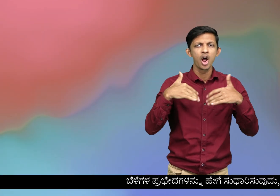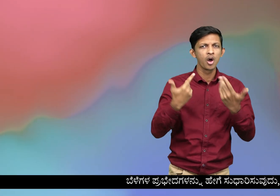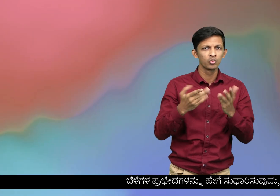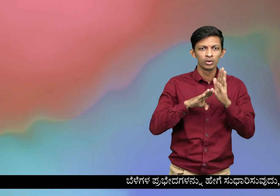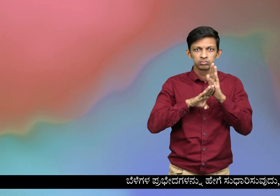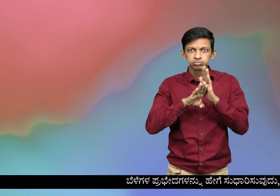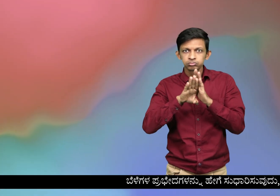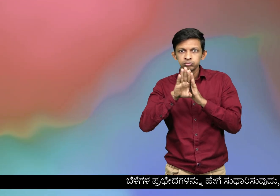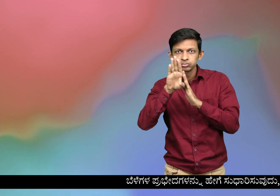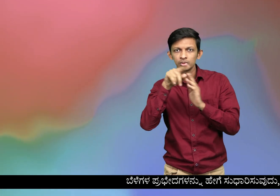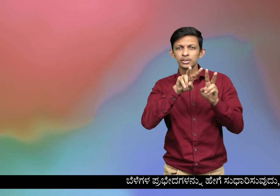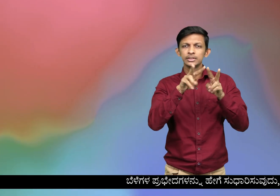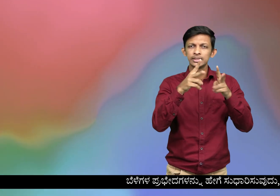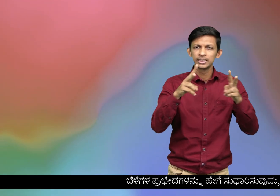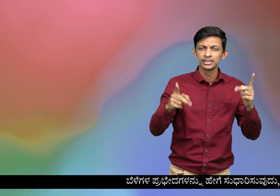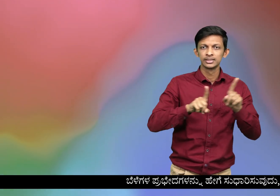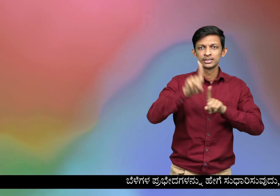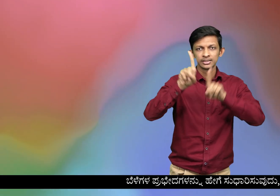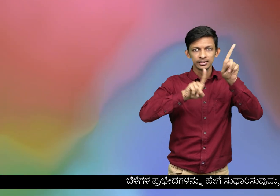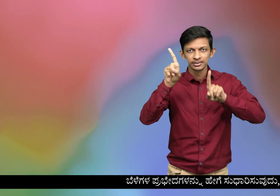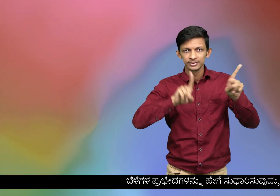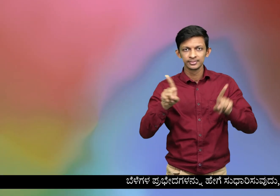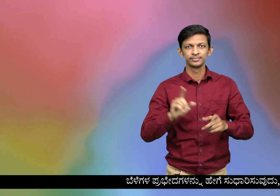ಬೆಳೆಗಳ ಪ್ರಭೇದಗಳನ್ನು ಹೇಗೆ ಸುಧಾರಿಸುವುದು,